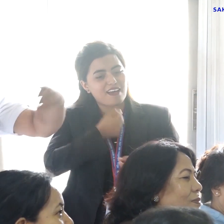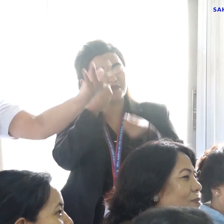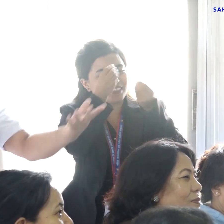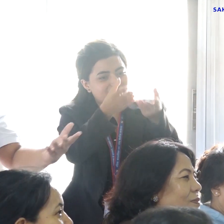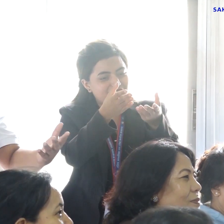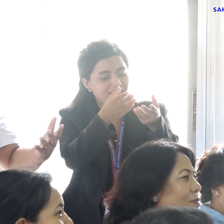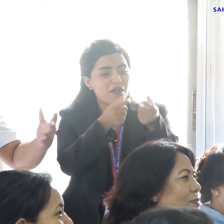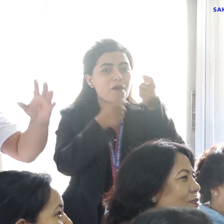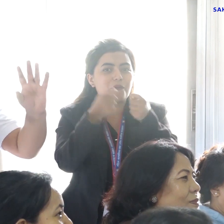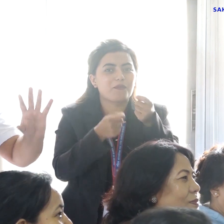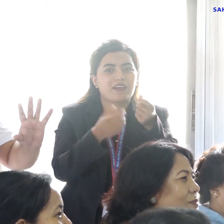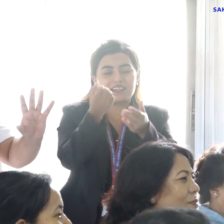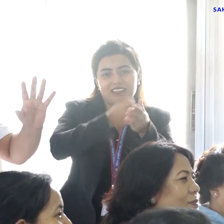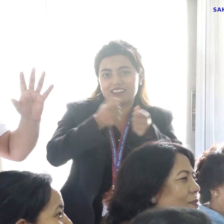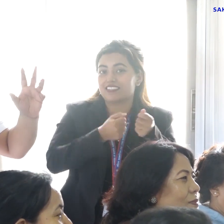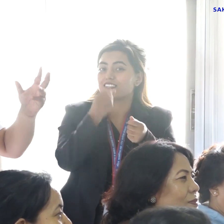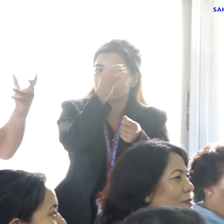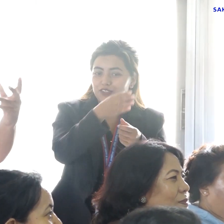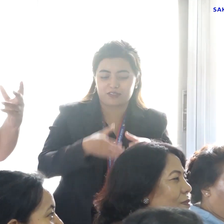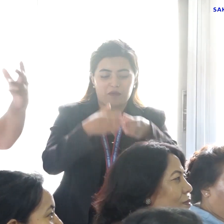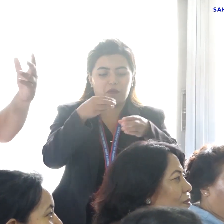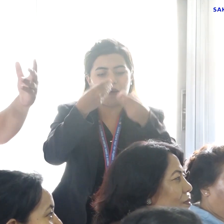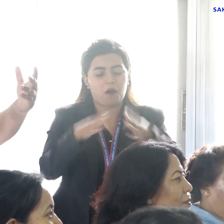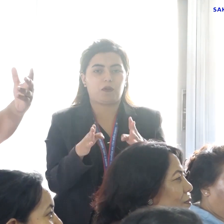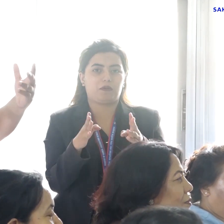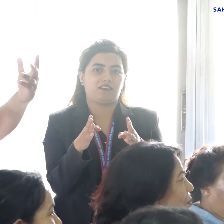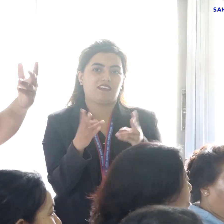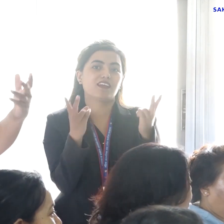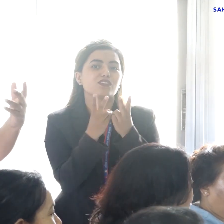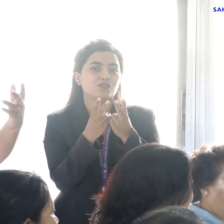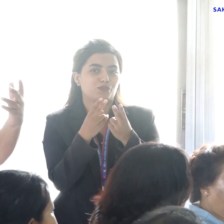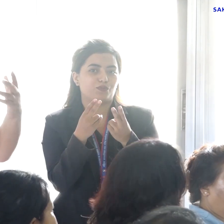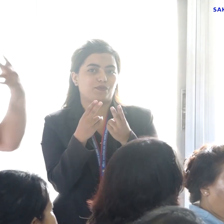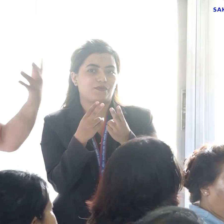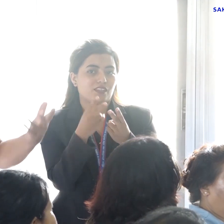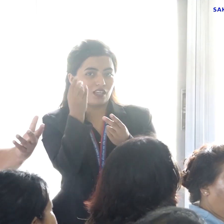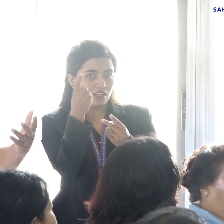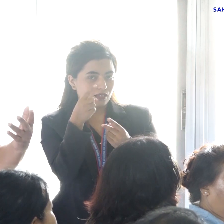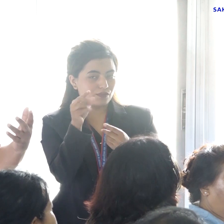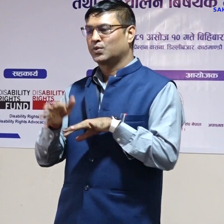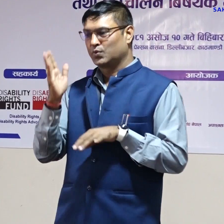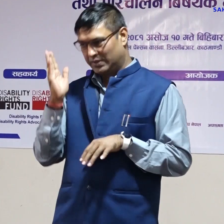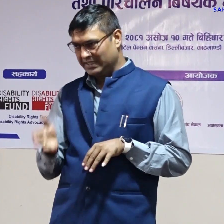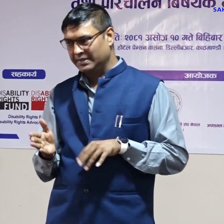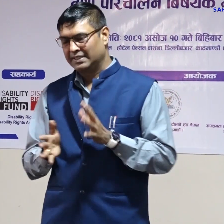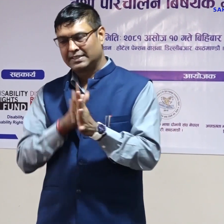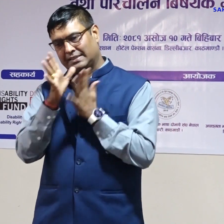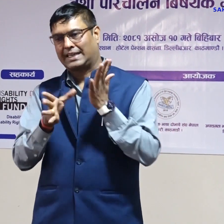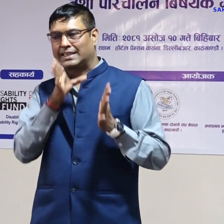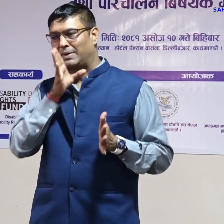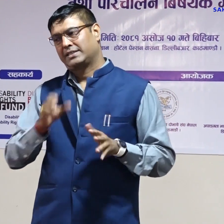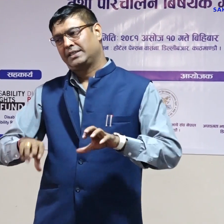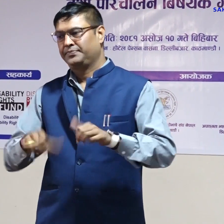भाषिक विकासका लागि अपुग रहेको अवस्था छ भने समय समयमा सांकेतिक भाषा दोभाषीहरूका लागि पुनर्ताजगी तथा क्षमता विकास तालिम सञ्चालन हुन